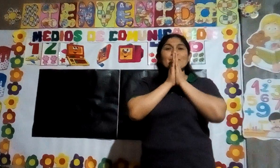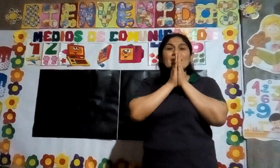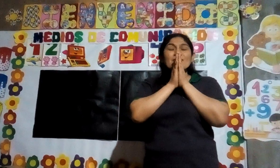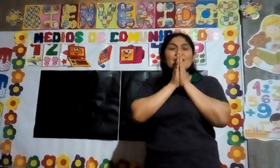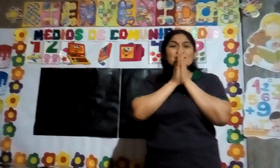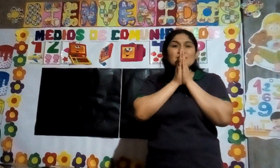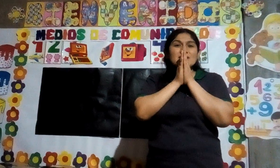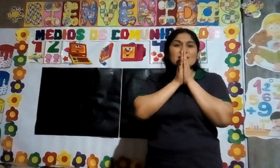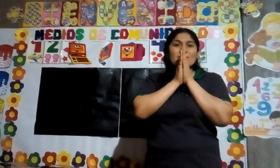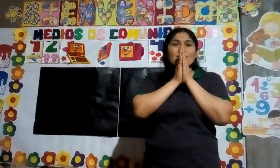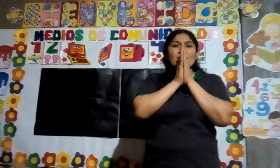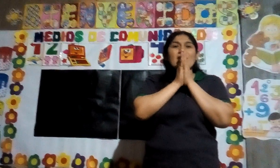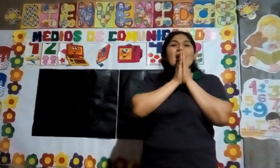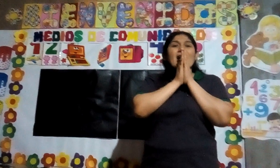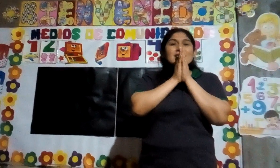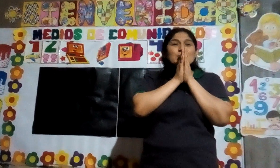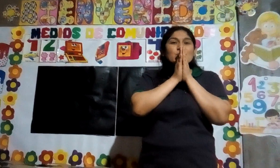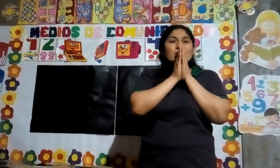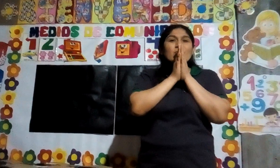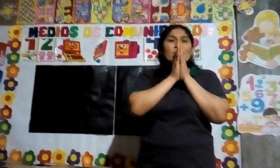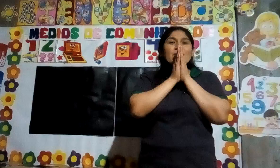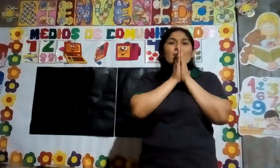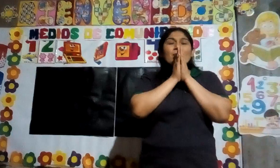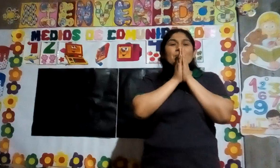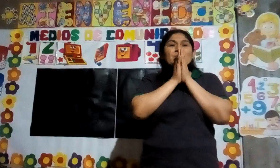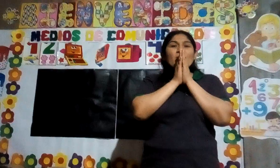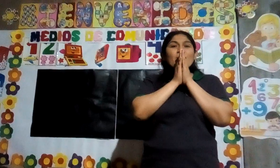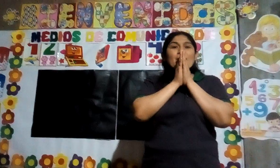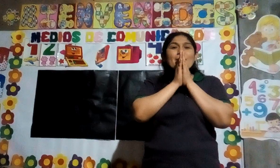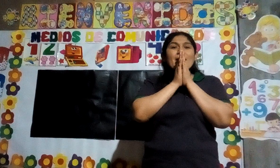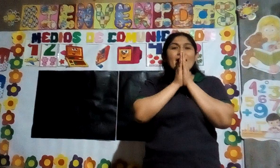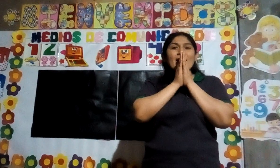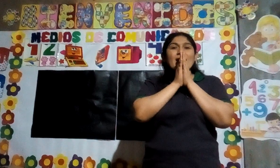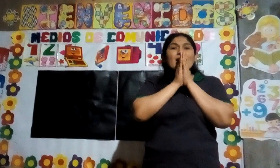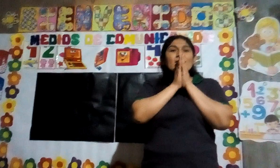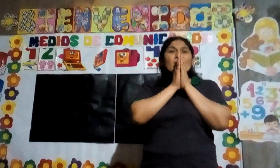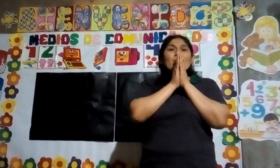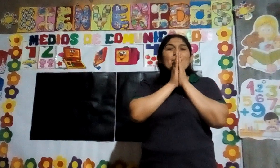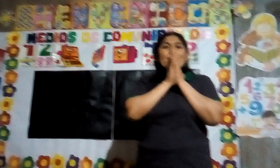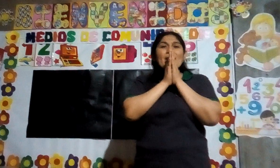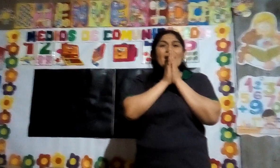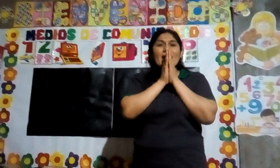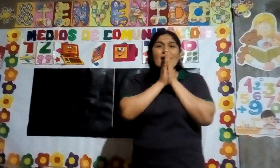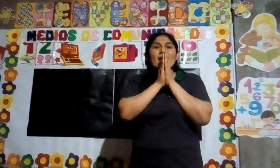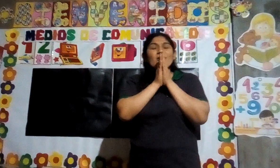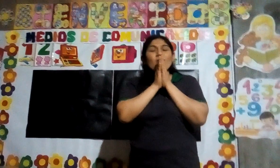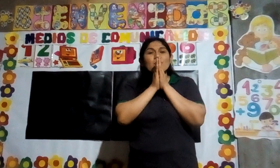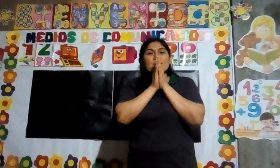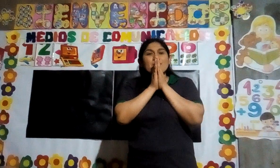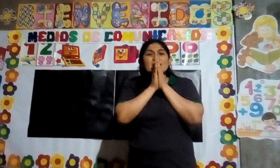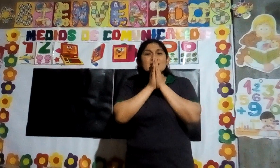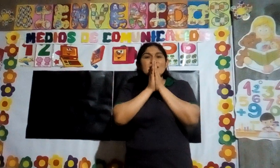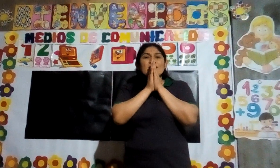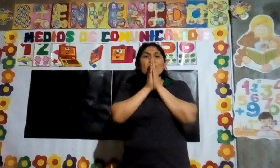mi corazoncito. Hazme un niño bueno con mamá, con papá, con mimis y con